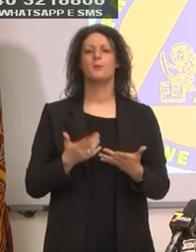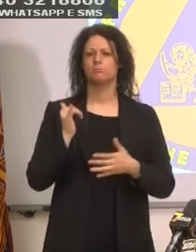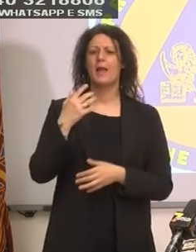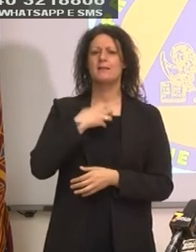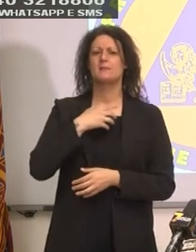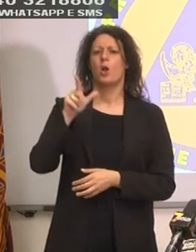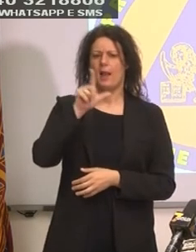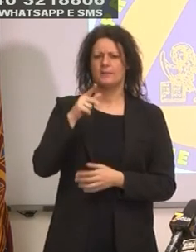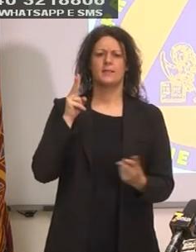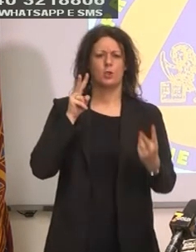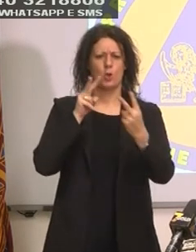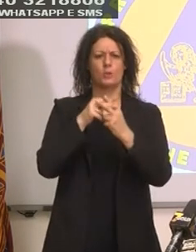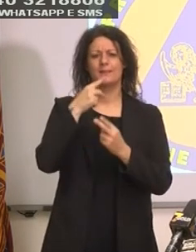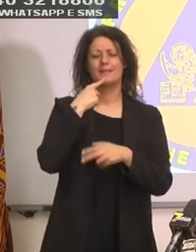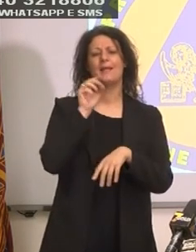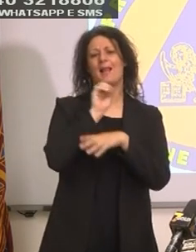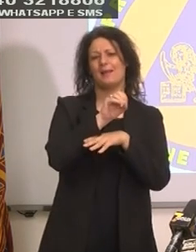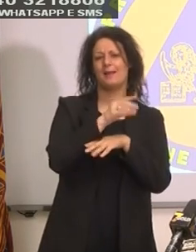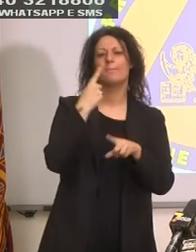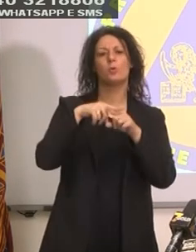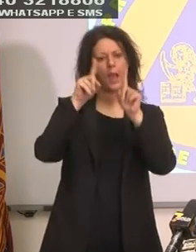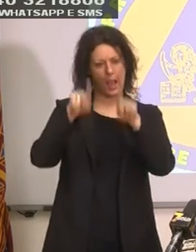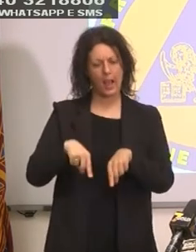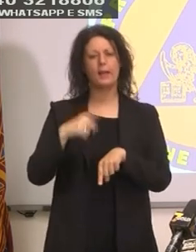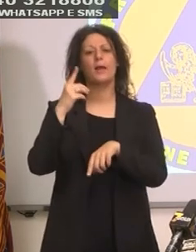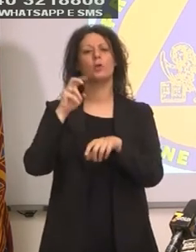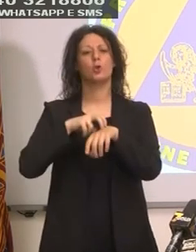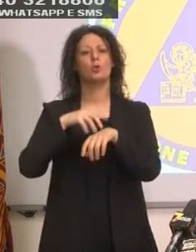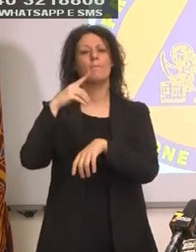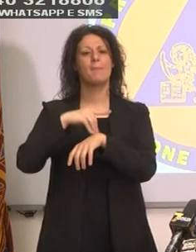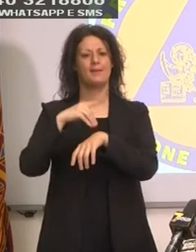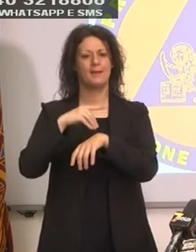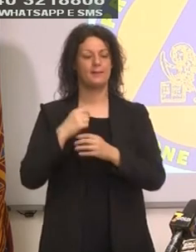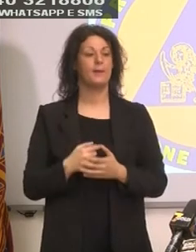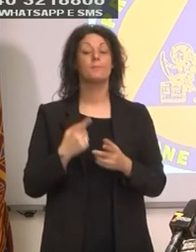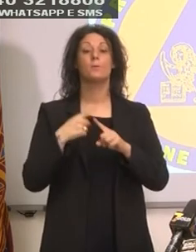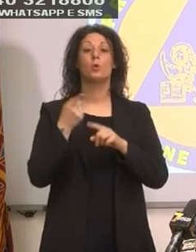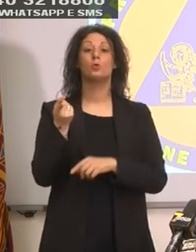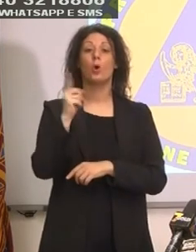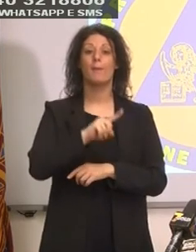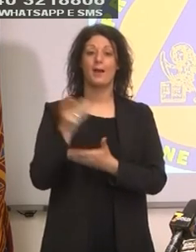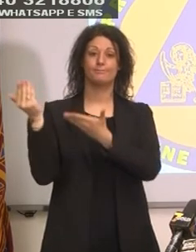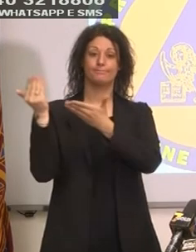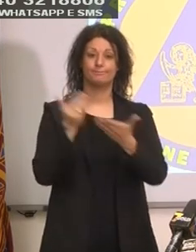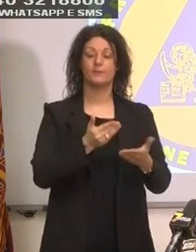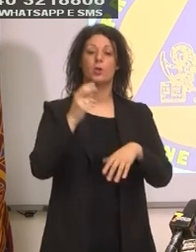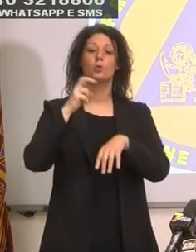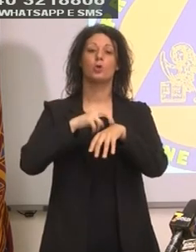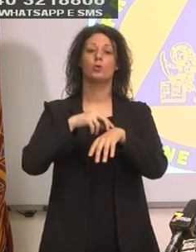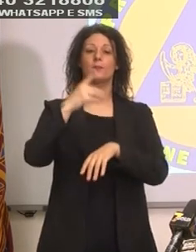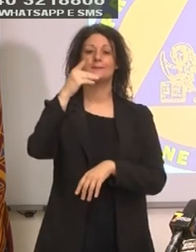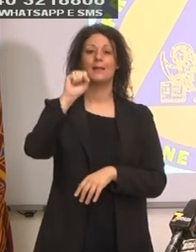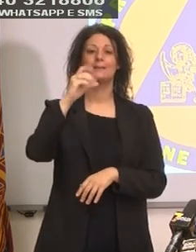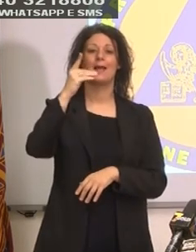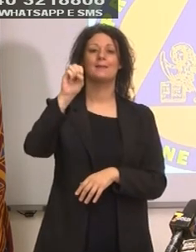ovviamente il mondo della pediatria. Dopodiché domani avrete la professoressa Dadalt, che è il direttore della clinica pediatrica di Padova,